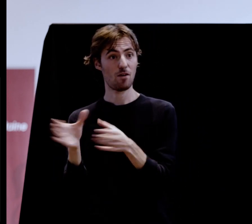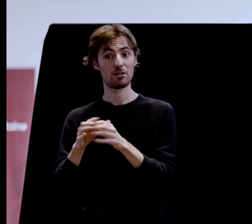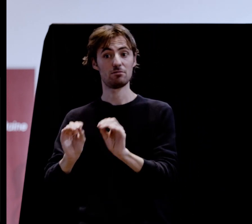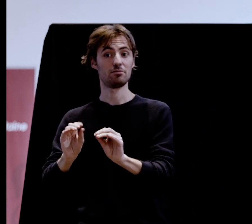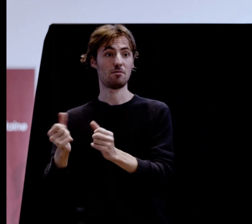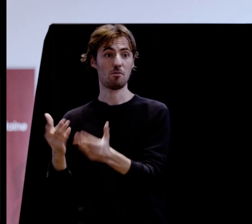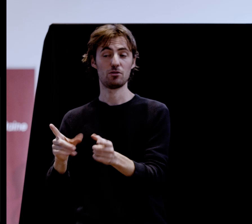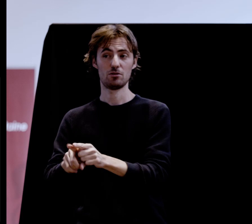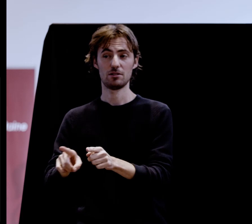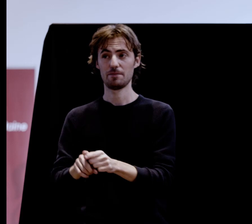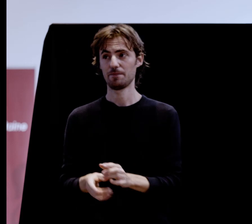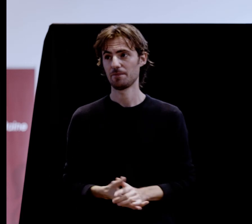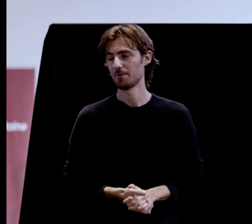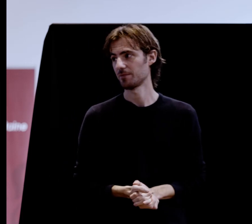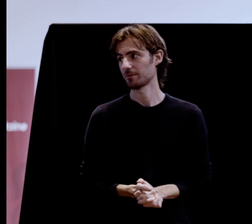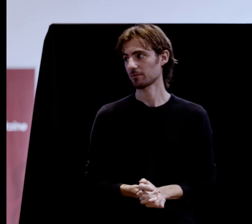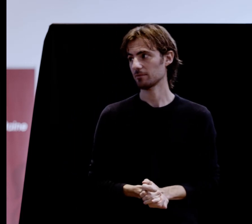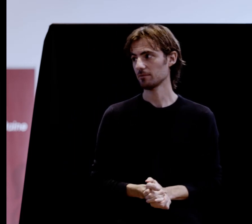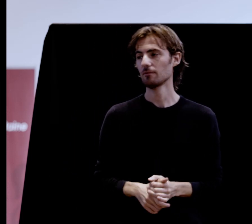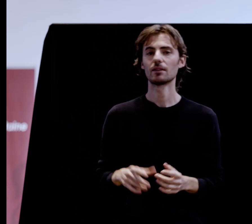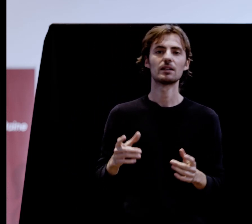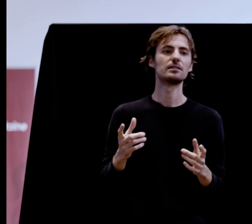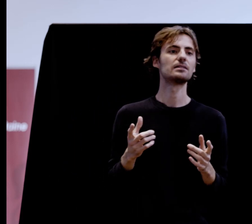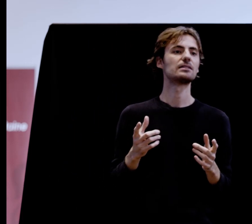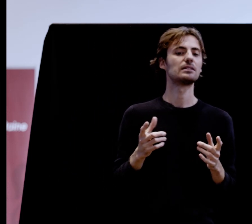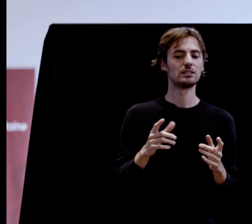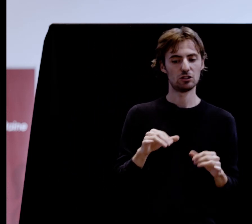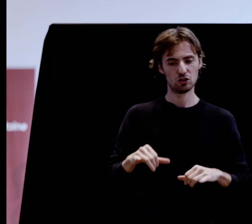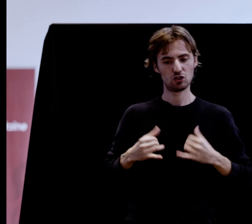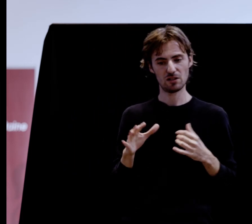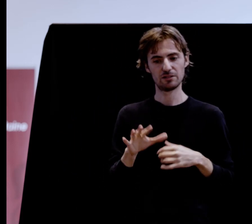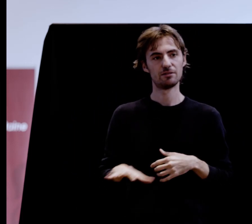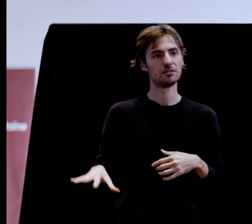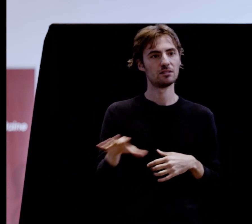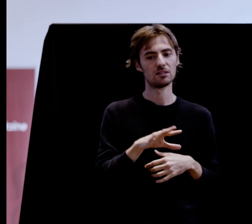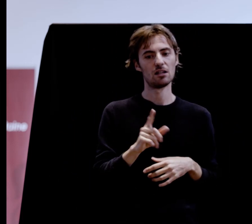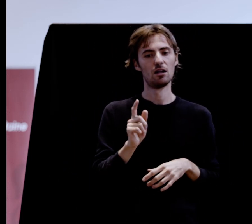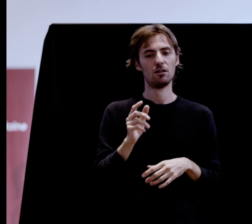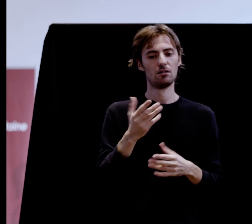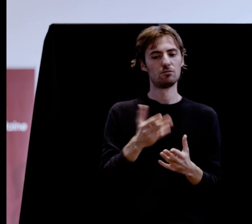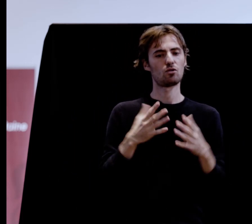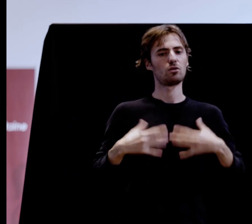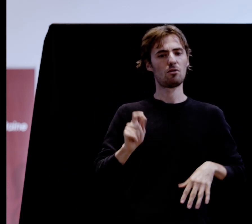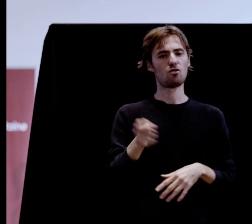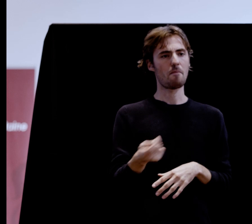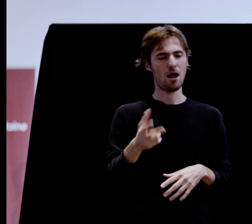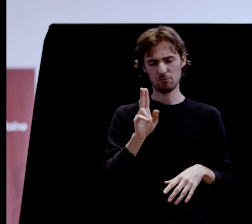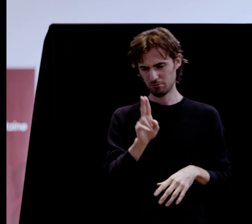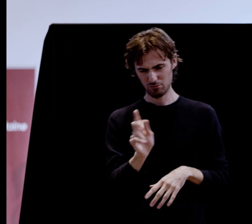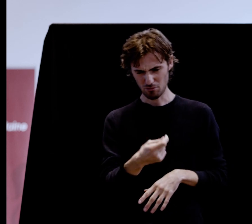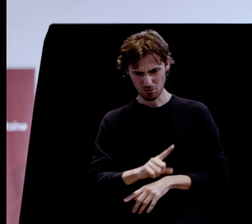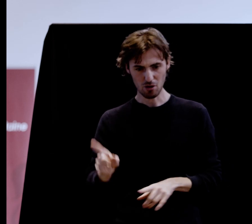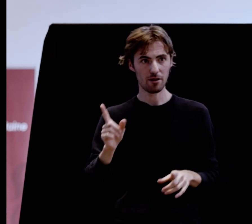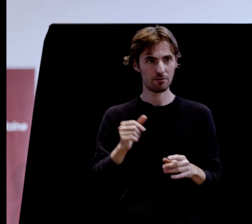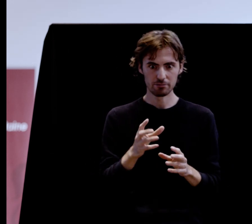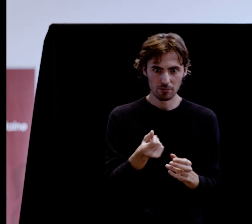Et alors ensuite, comme on a dit, il faut aussi prévenir, dénoncer les violences. Il faut apprendre aux jeunes gens ce qui est normal, ce qui n'est pas normal. Et si c'est pas normal, il